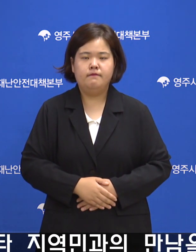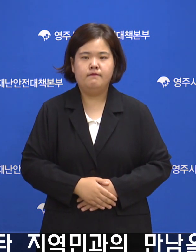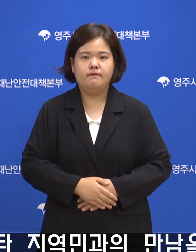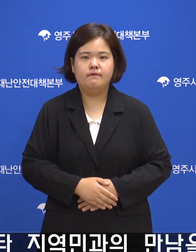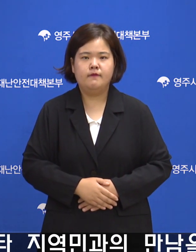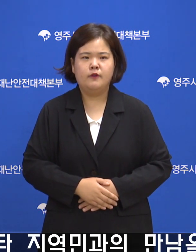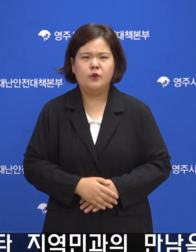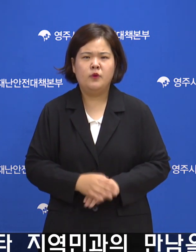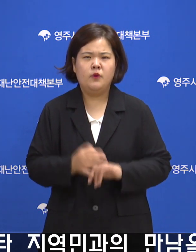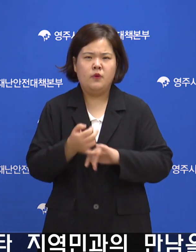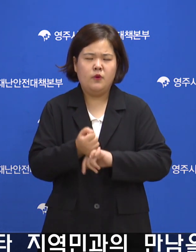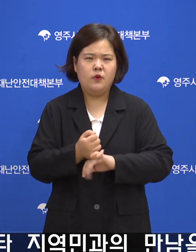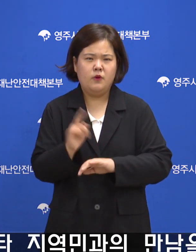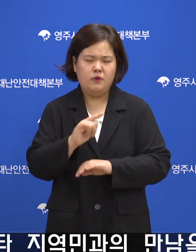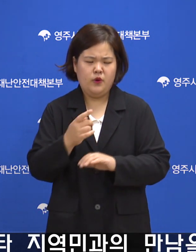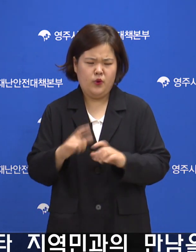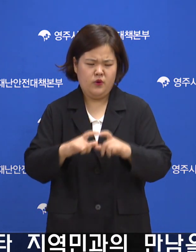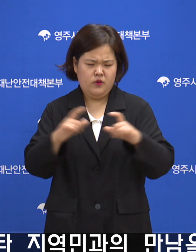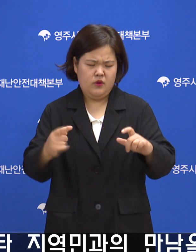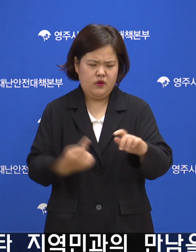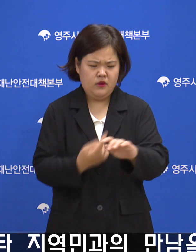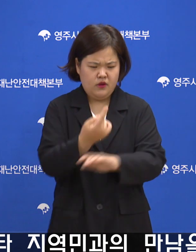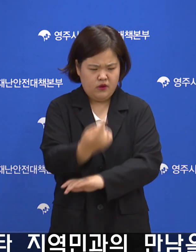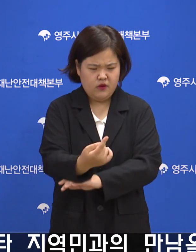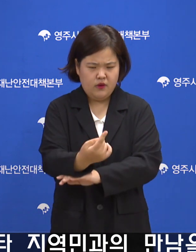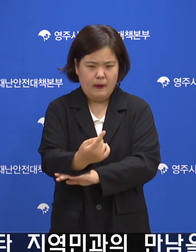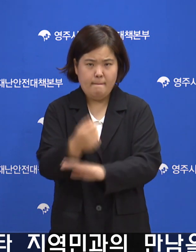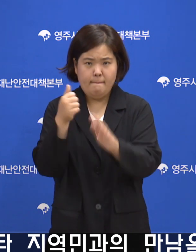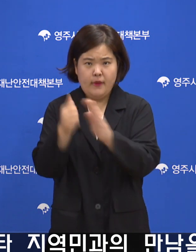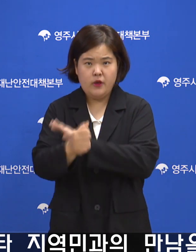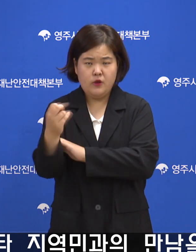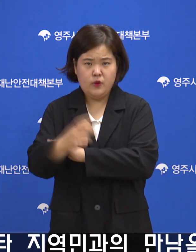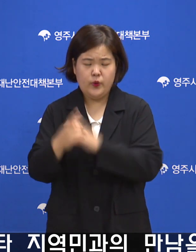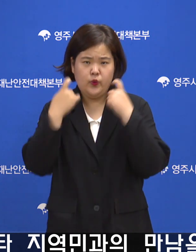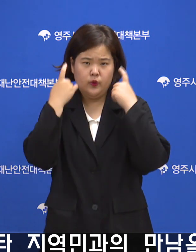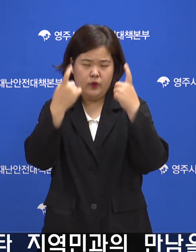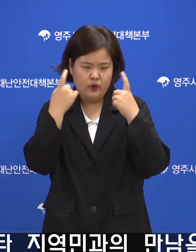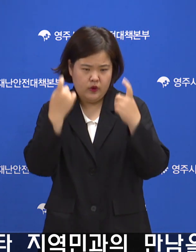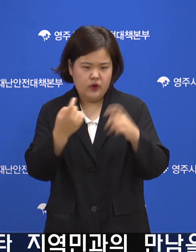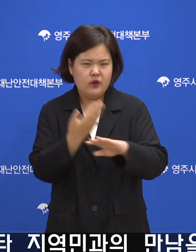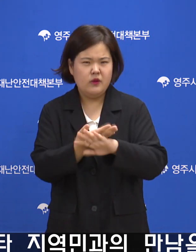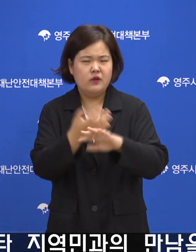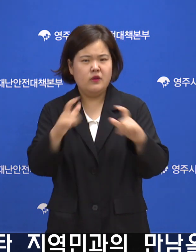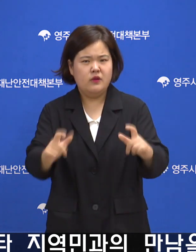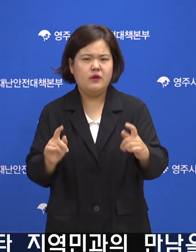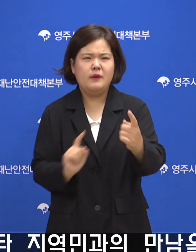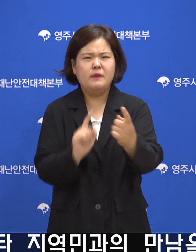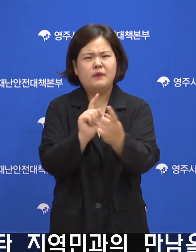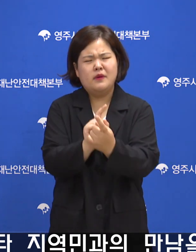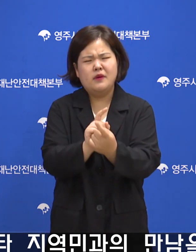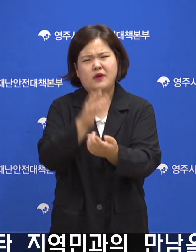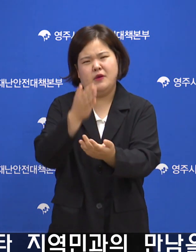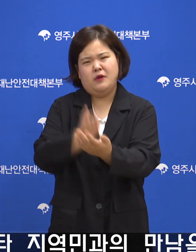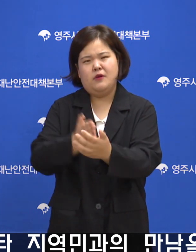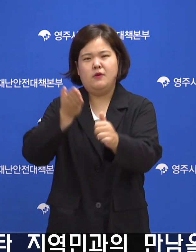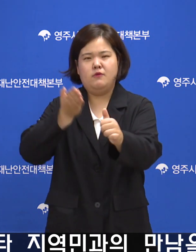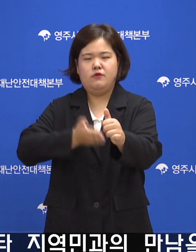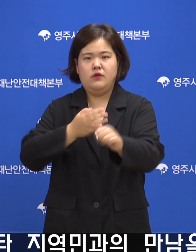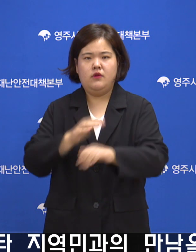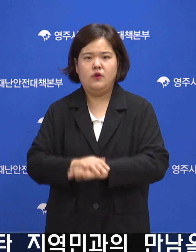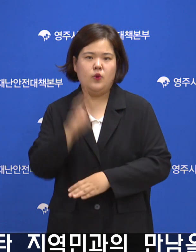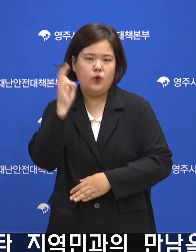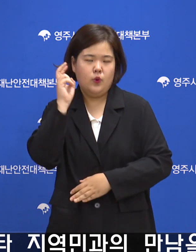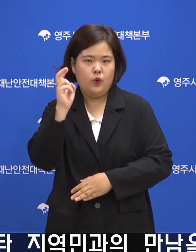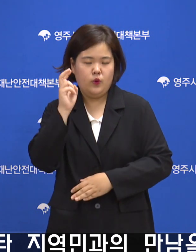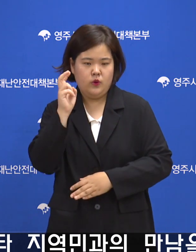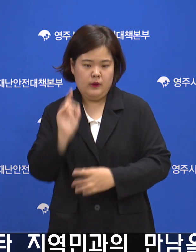먼저 가급적 타 지역 방문과 여행, 또타 지역민과의 만남을 피해 주시고, 부득이하게